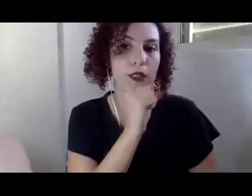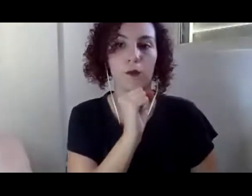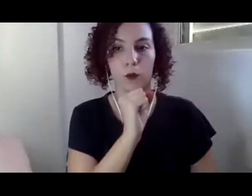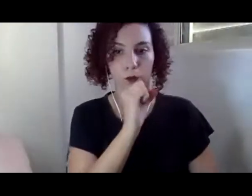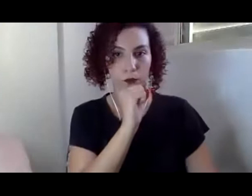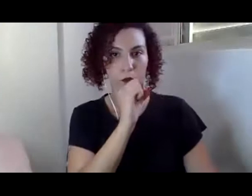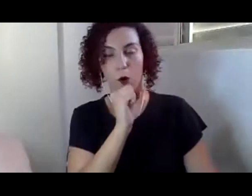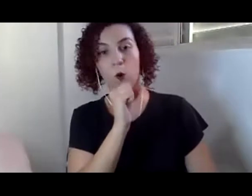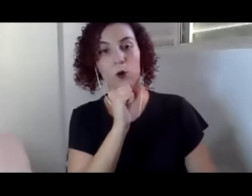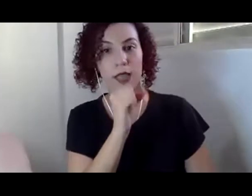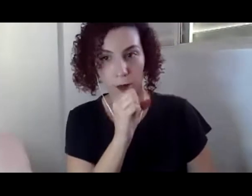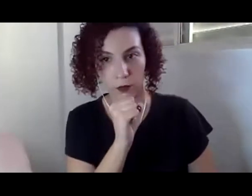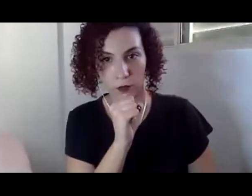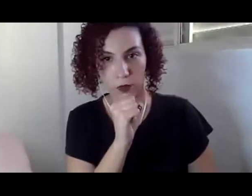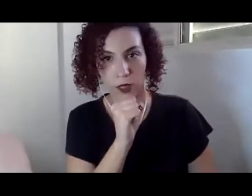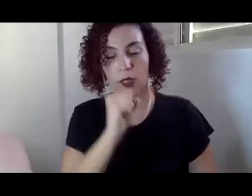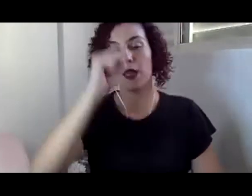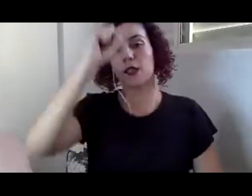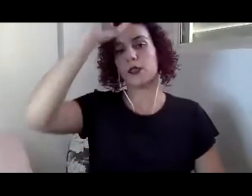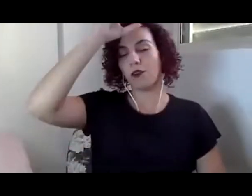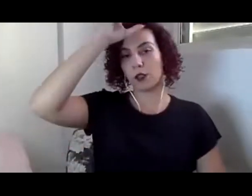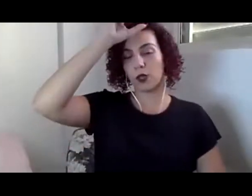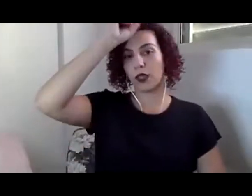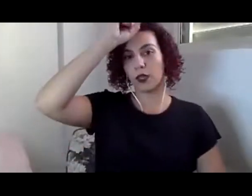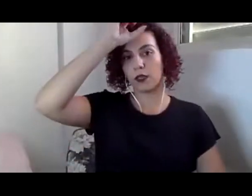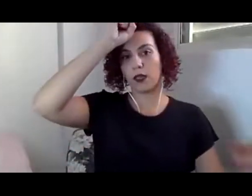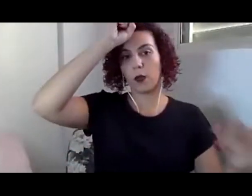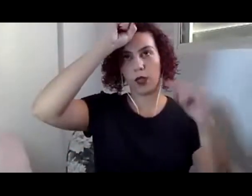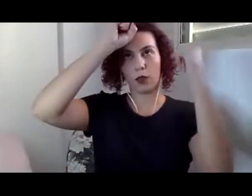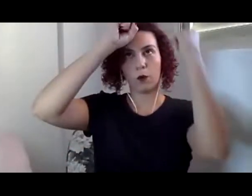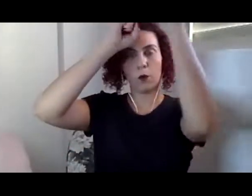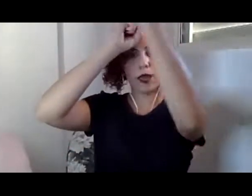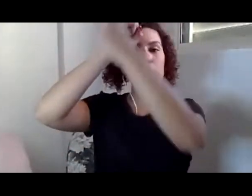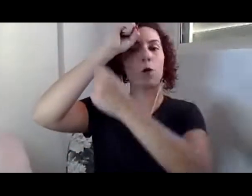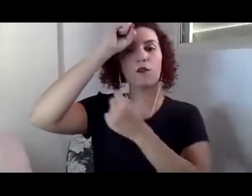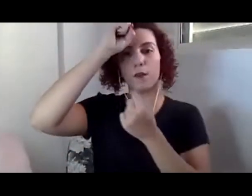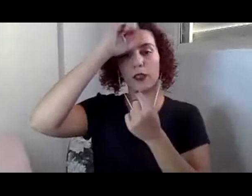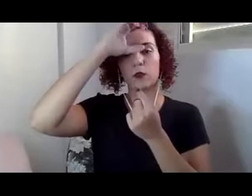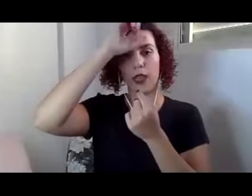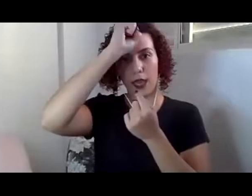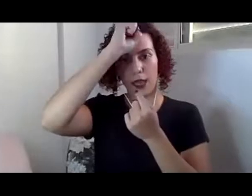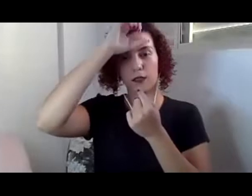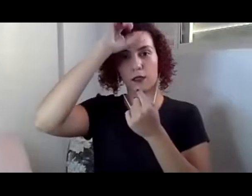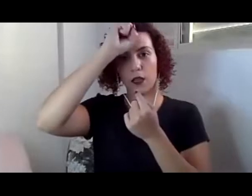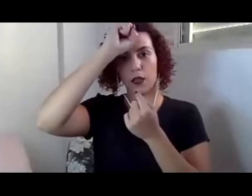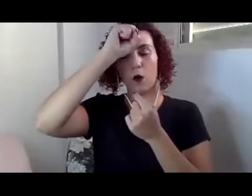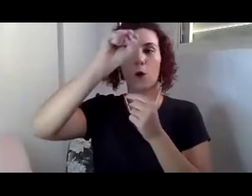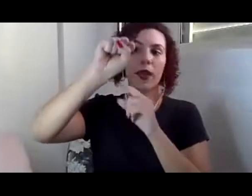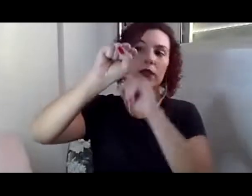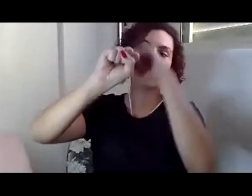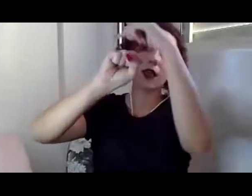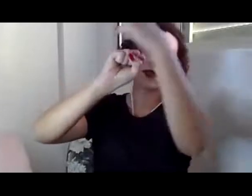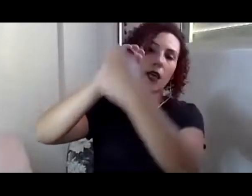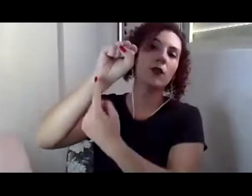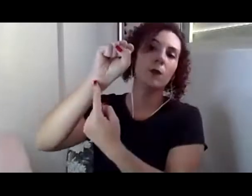por exemplo, ou sábado. Se eu faço aqui, que eu tenho o mesmo movimento, que é esse,